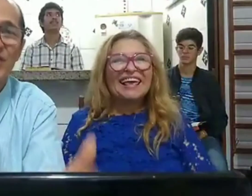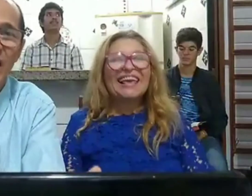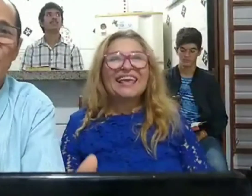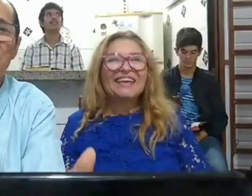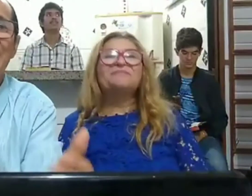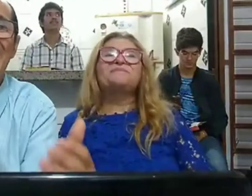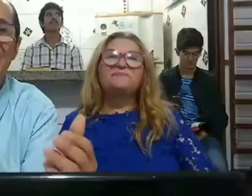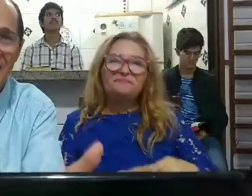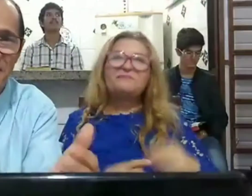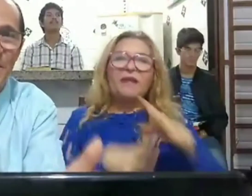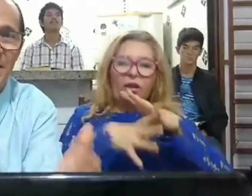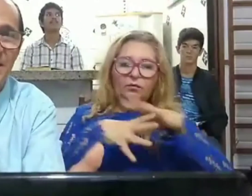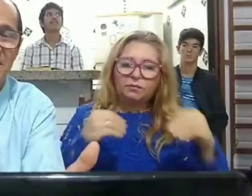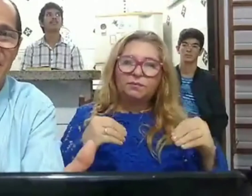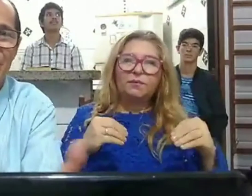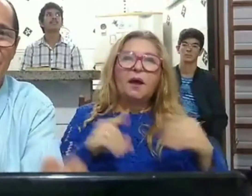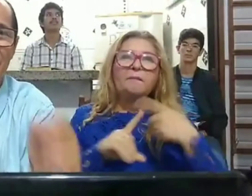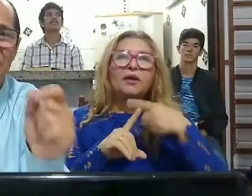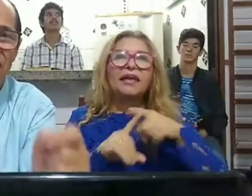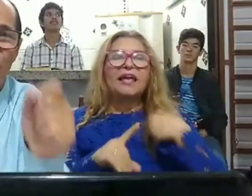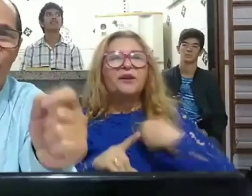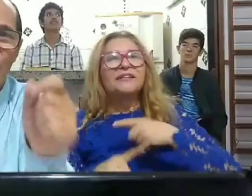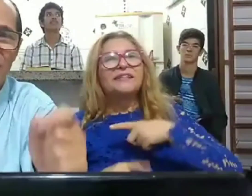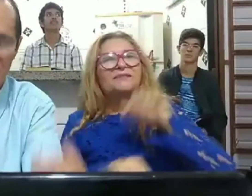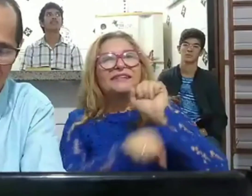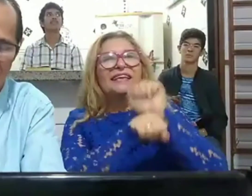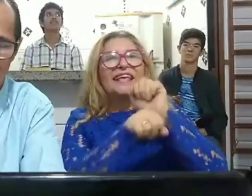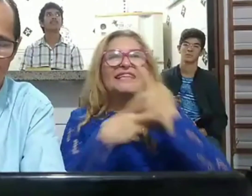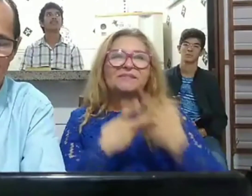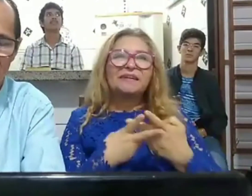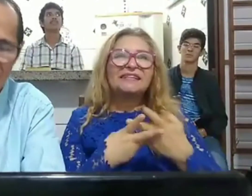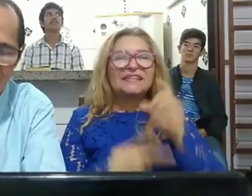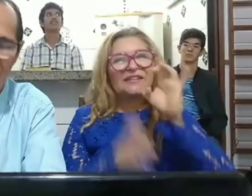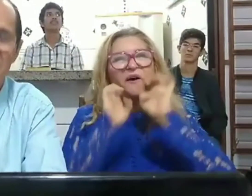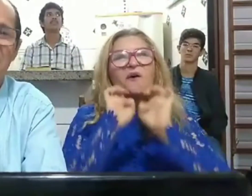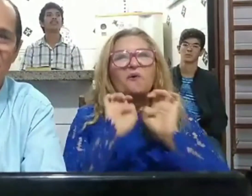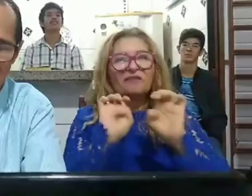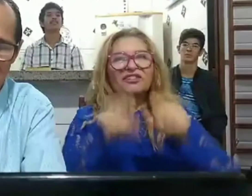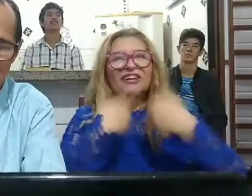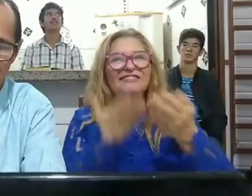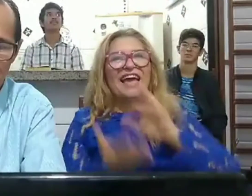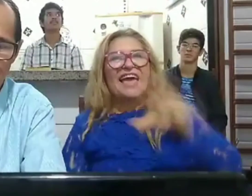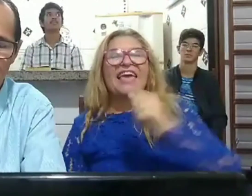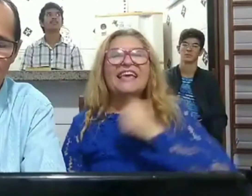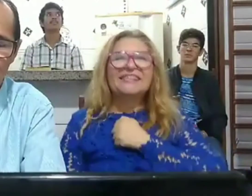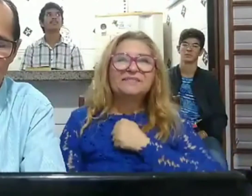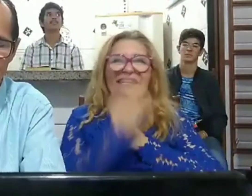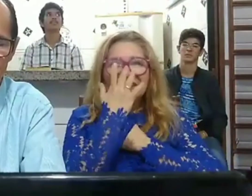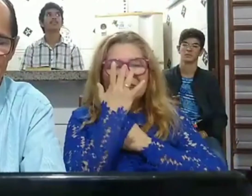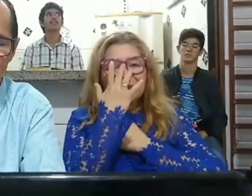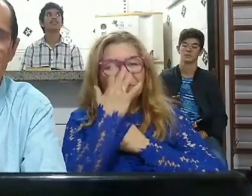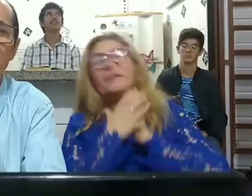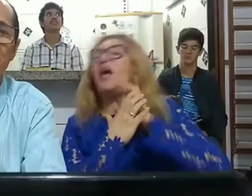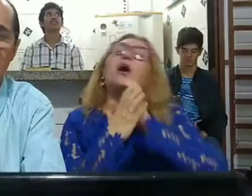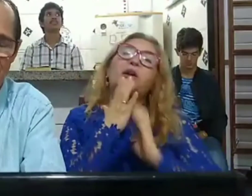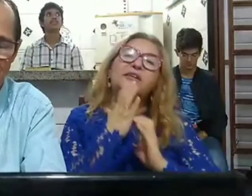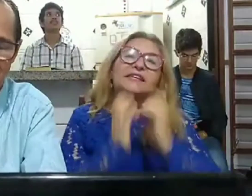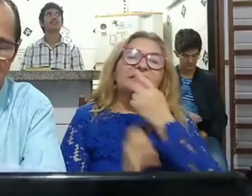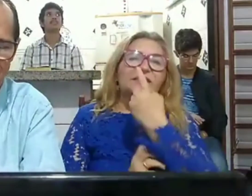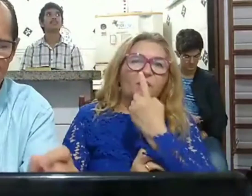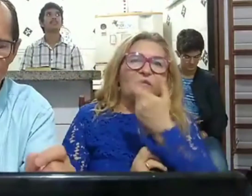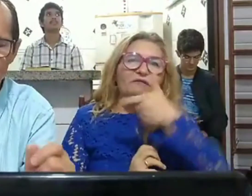nós temos esperança. Só o Evangelho dá esperança. Colossenses